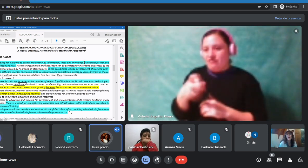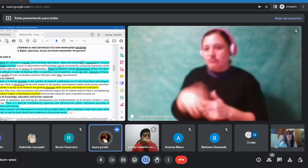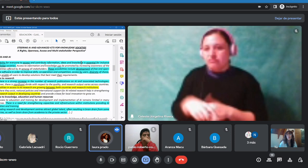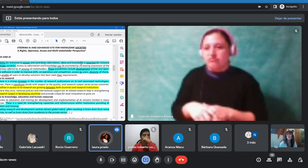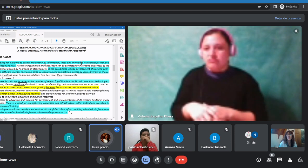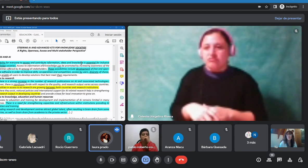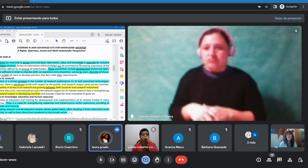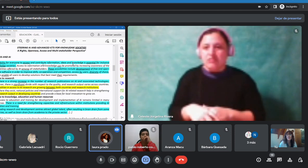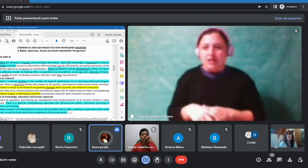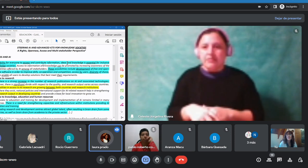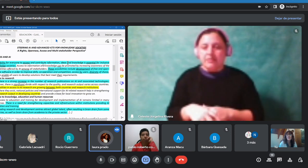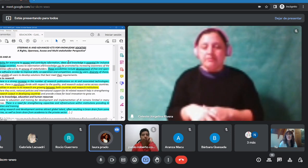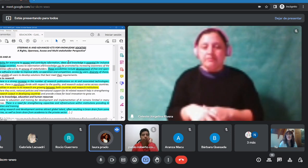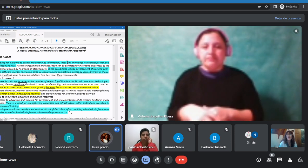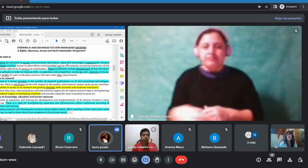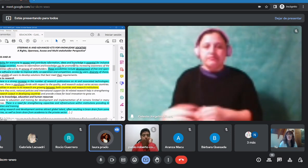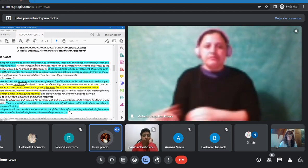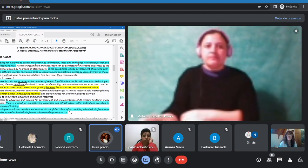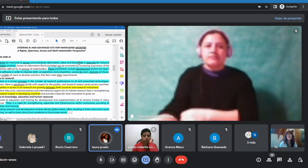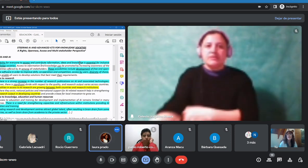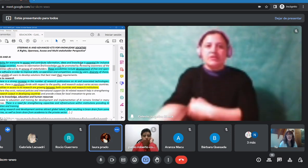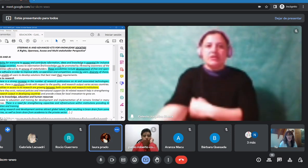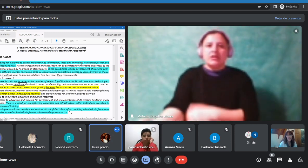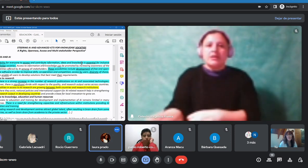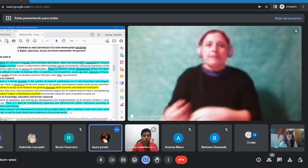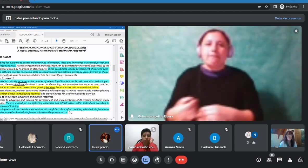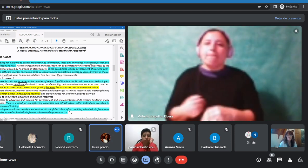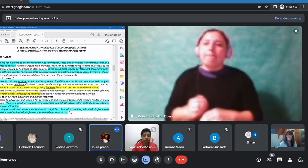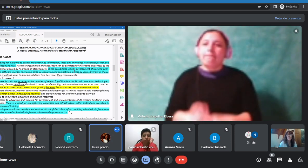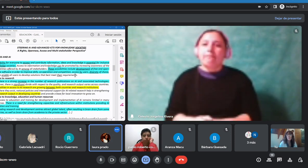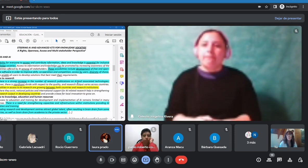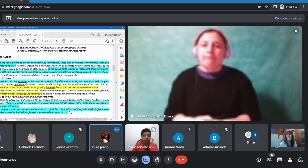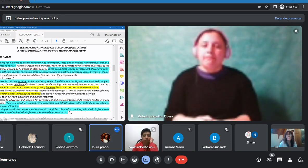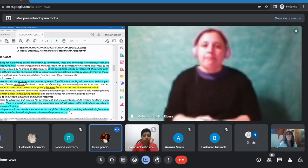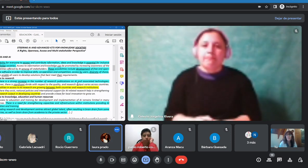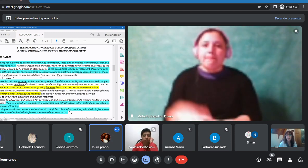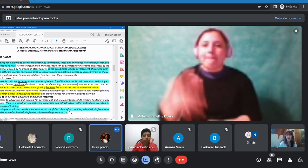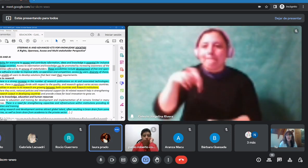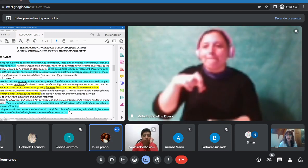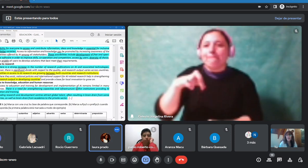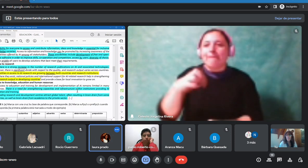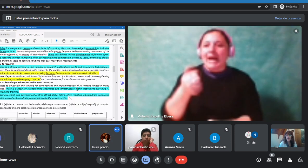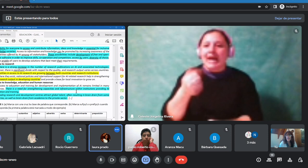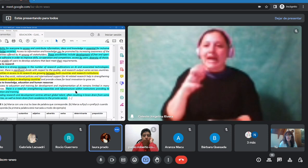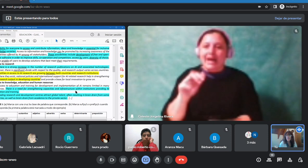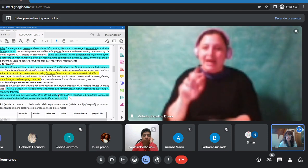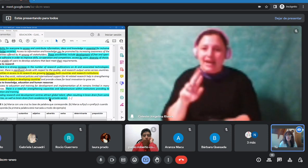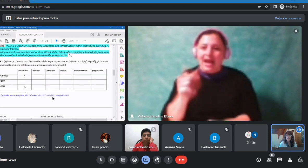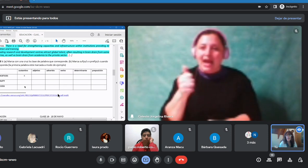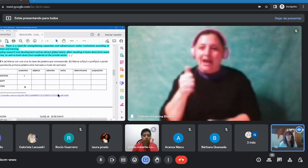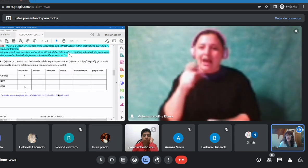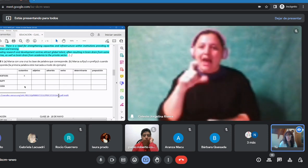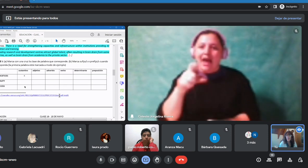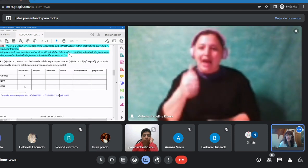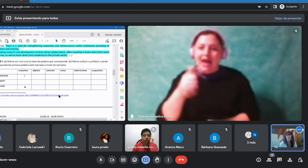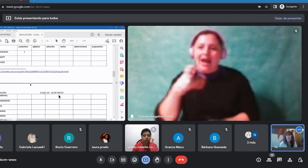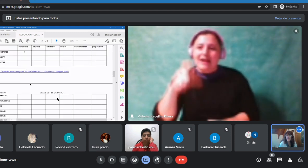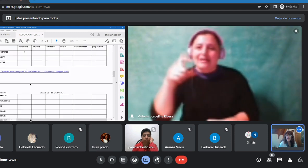un verbo. Acá está diciendo para acceder y contribuir. Claro. Muy bien. Bien, entonces es